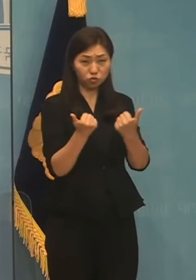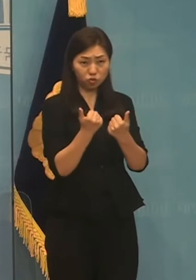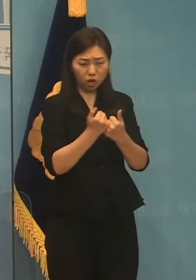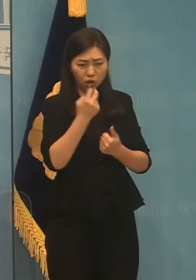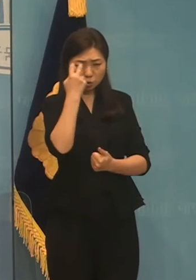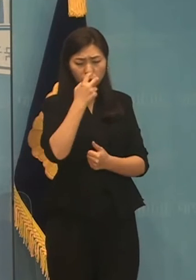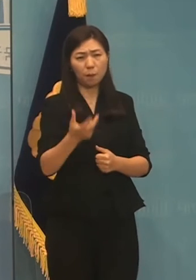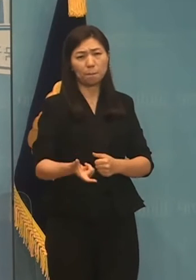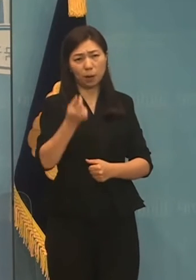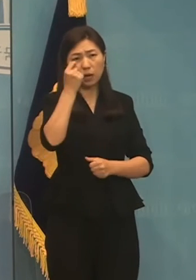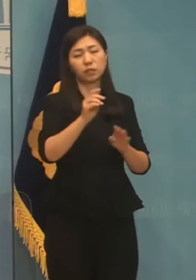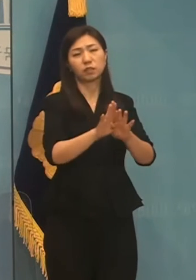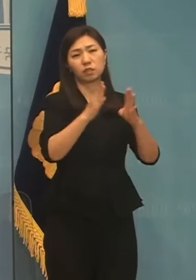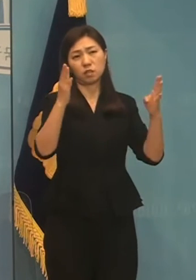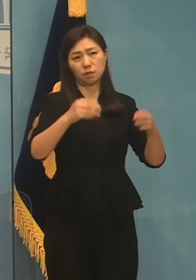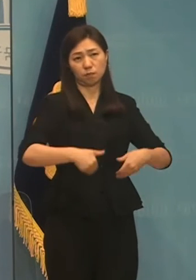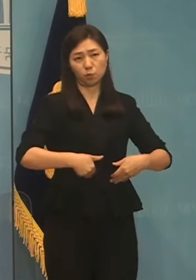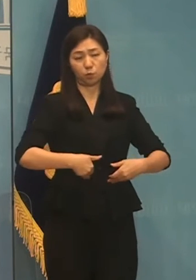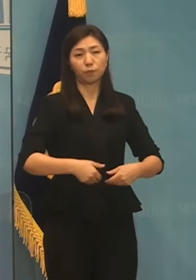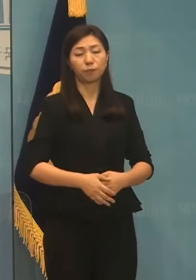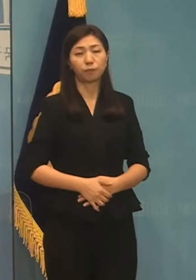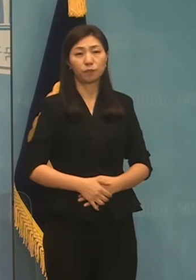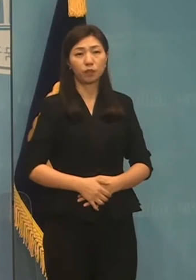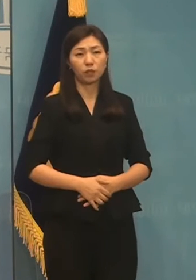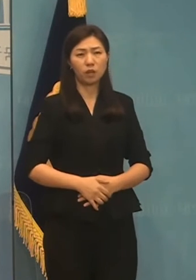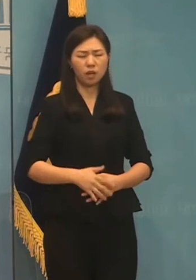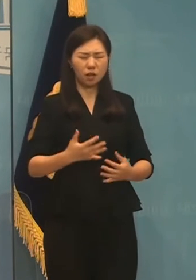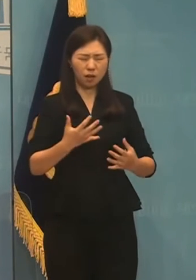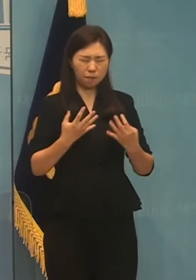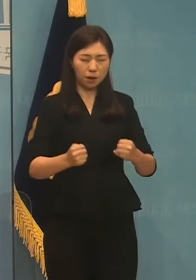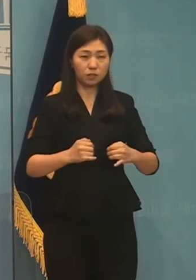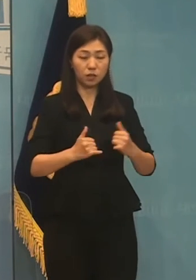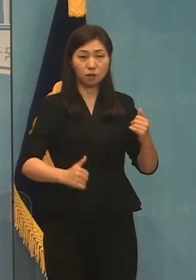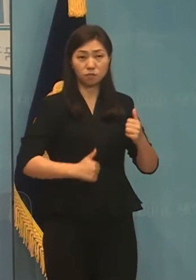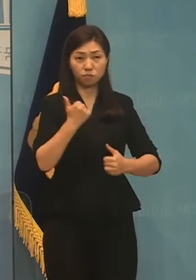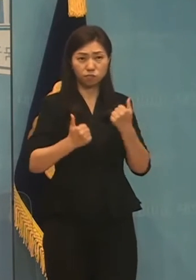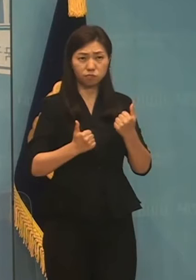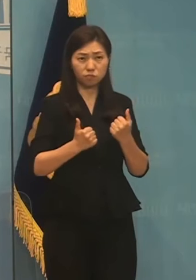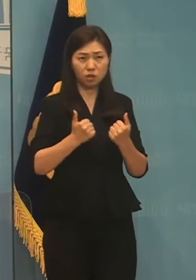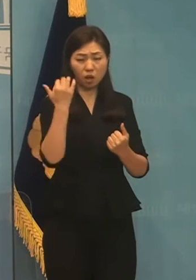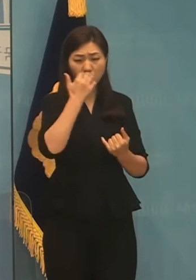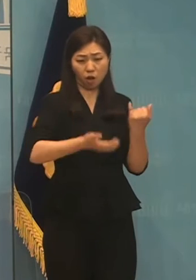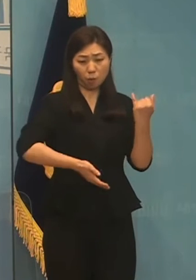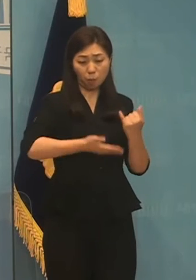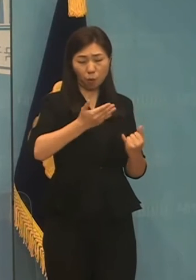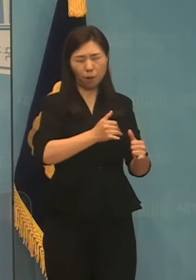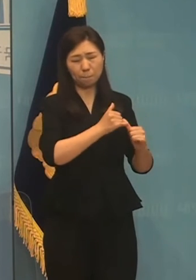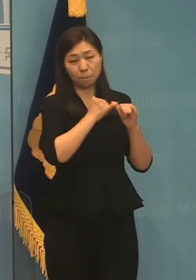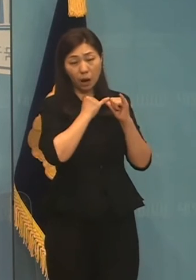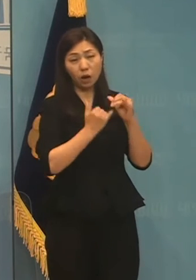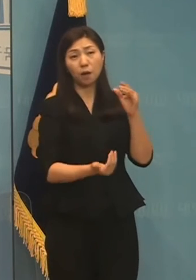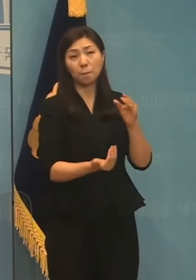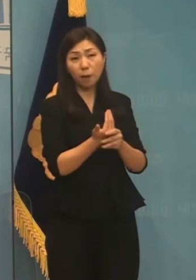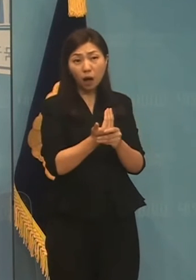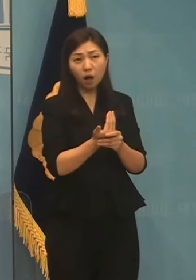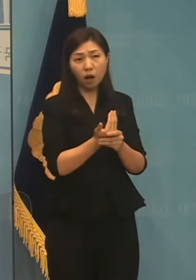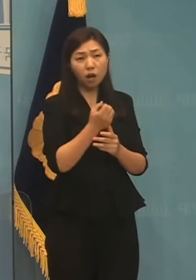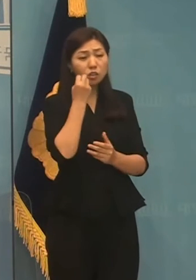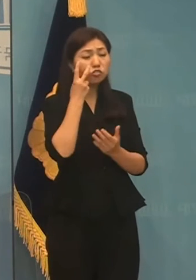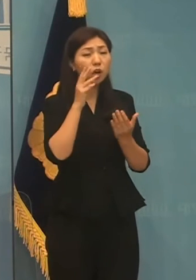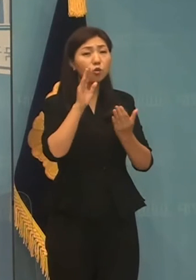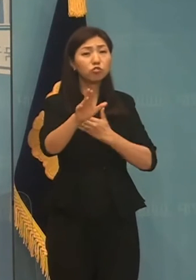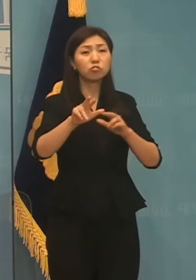숨은 쉴 들의 공부를 샀던 공문 성폭력 피해자 사망 사건의 발생 하는데 이 두 달 말에